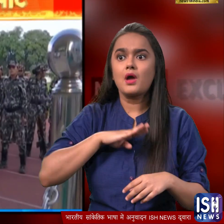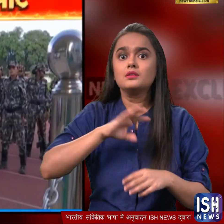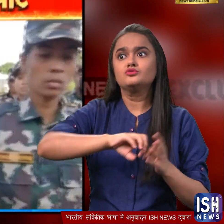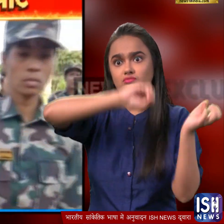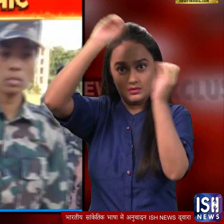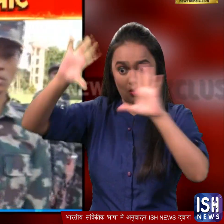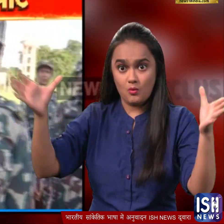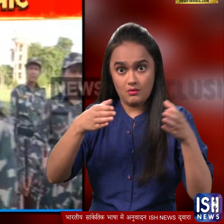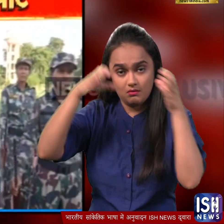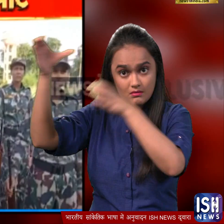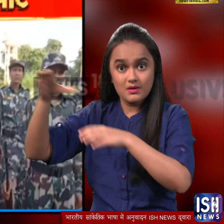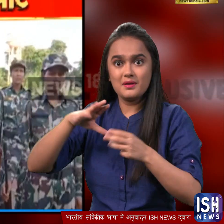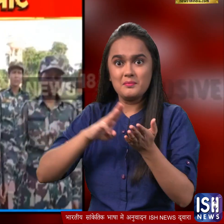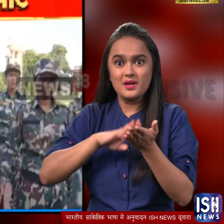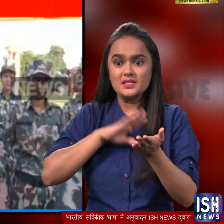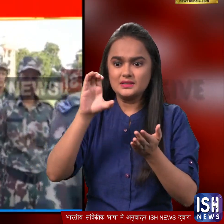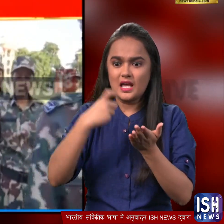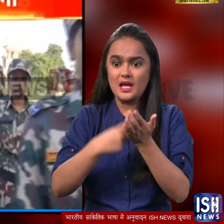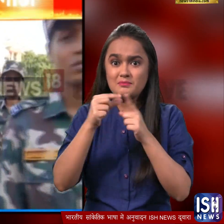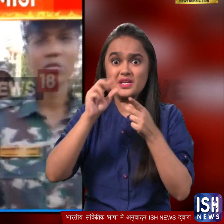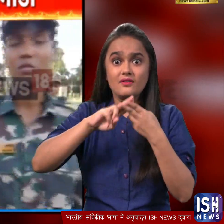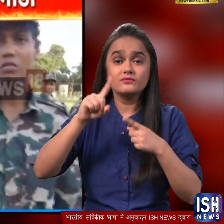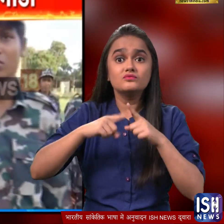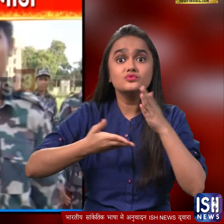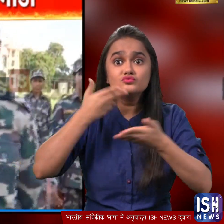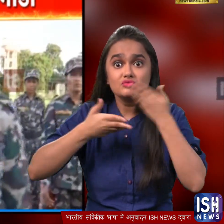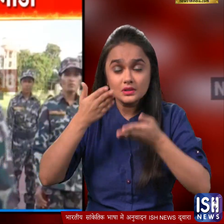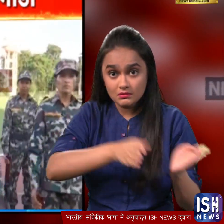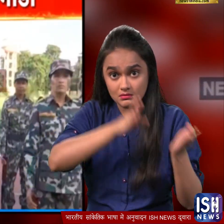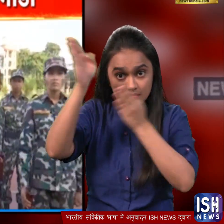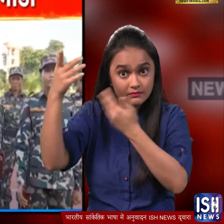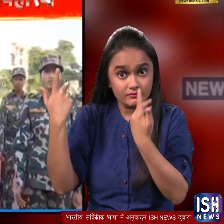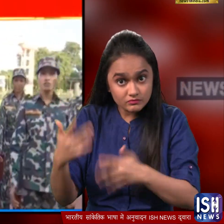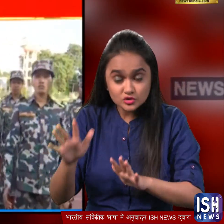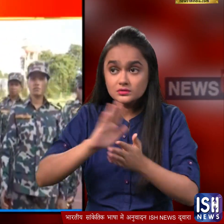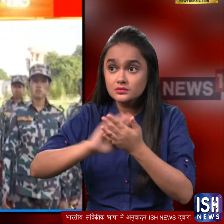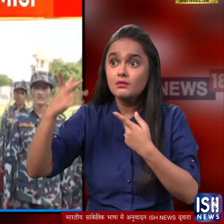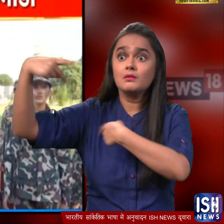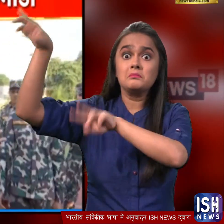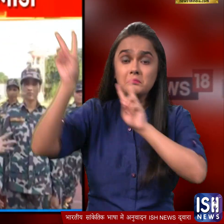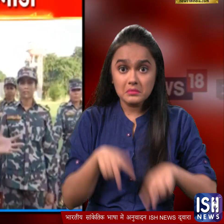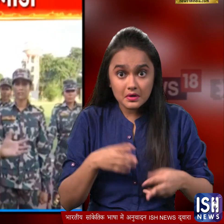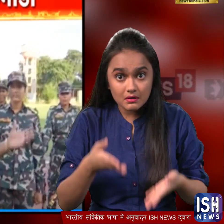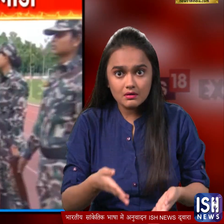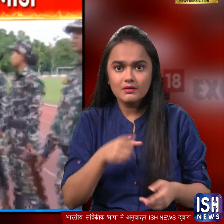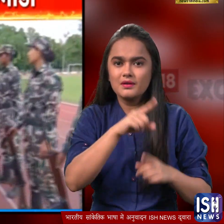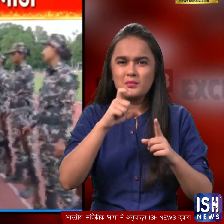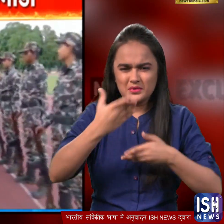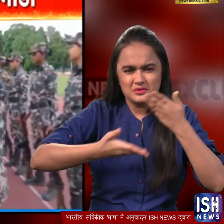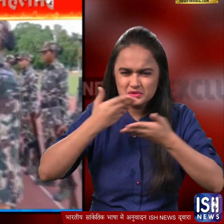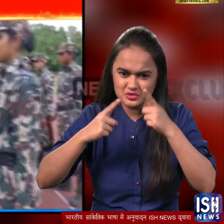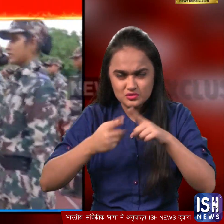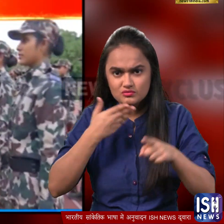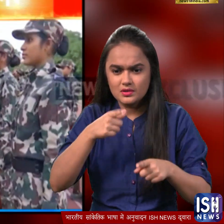महाराष्ट्र भेजा था। ये लड़कियां महाराष्ट्र के CRPF कोबरा बटालियन से ट्रेनिंग करने के बाद यहाँ पर पहुंची हैं।